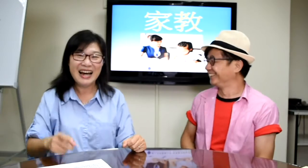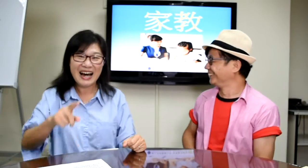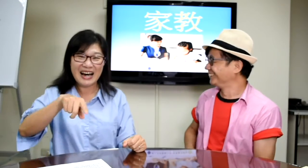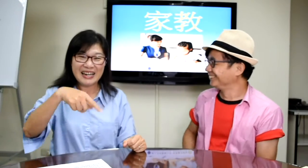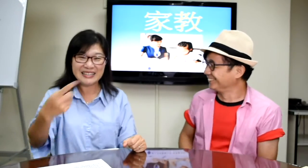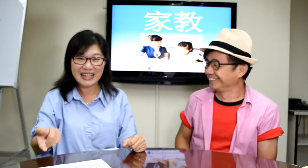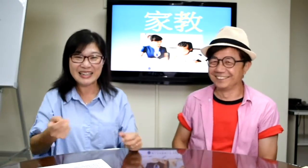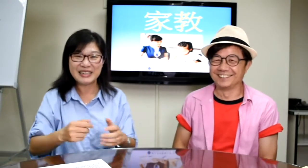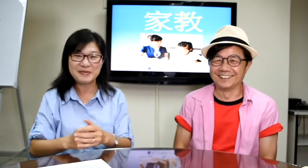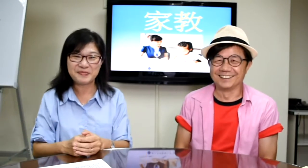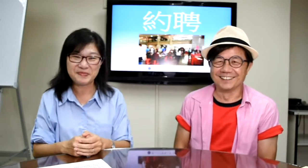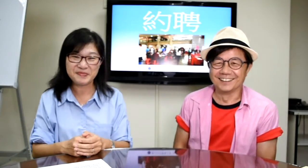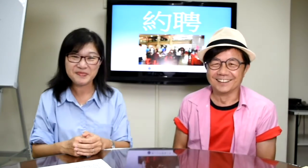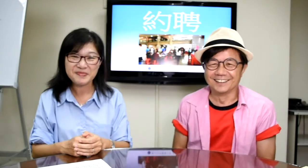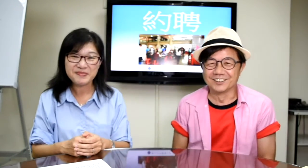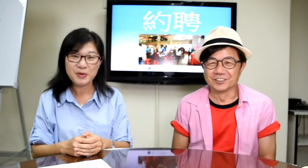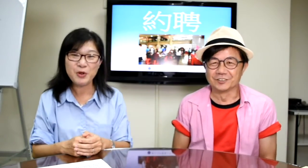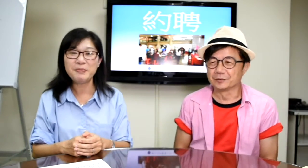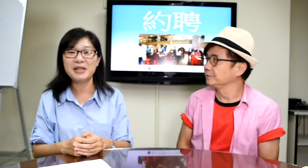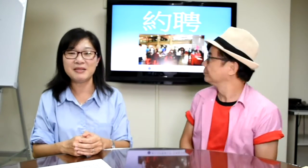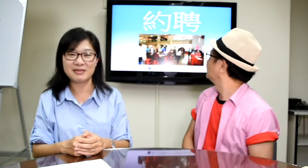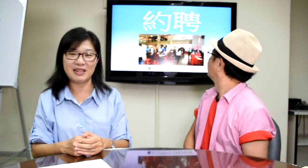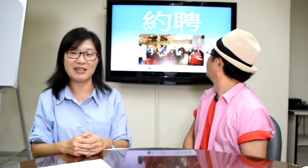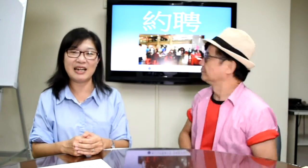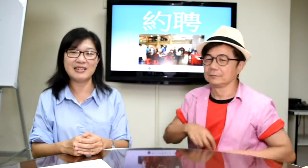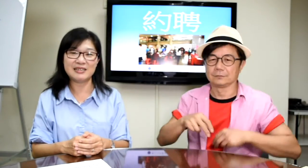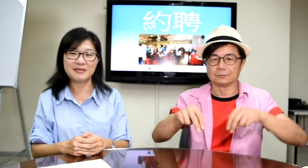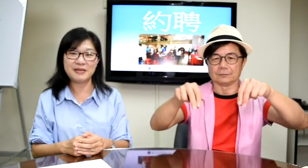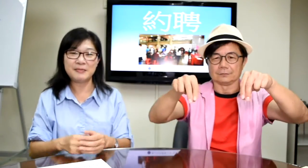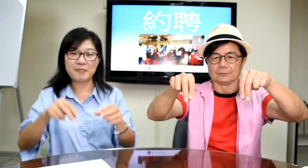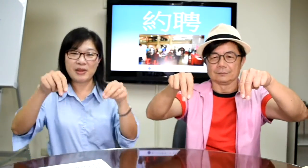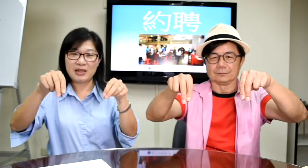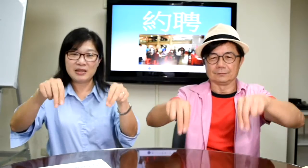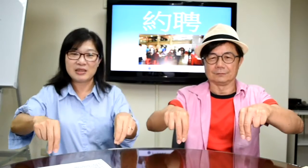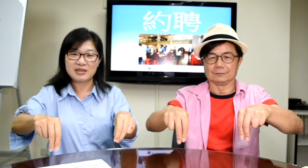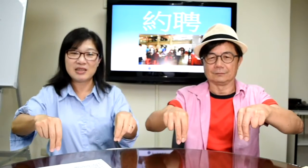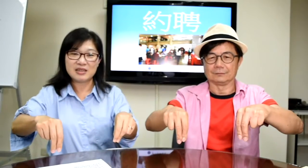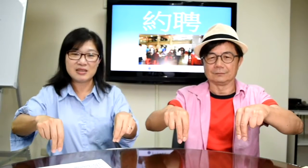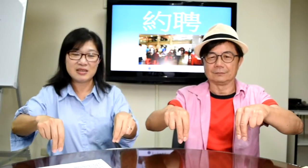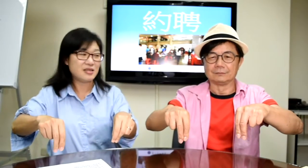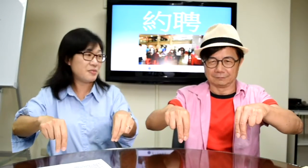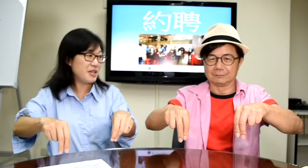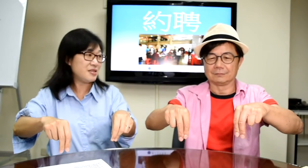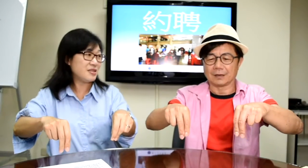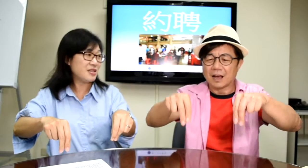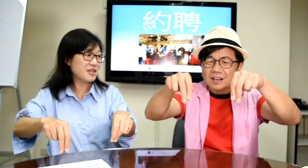好，下一个约聘啊，来了，这个是什么意思呢？盖